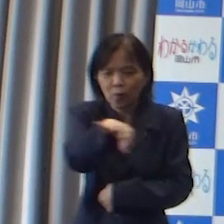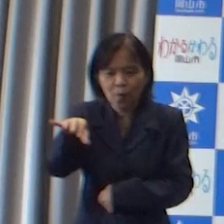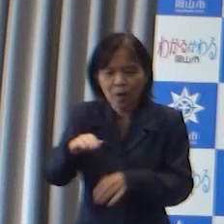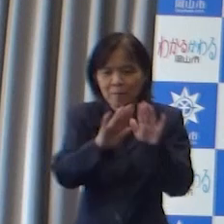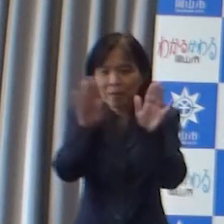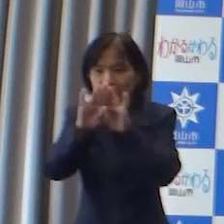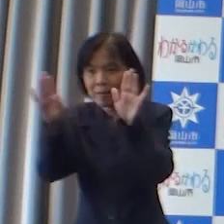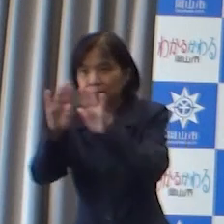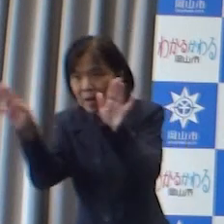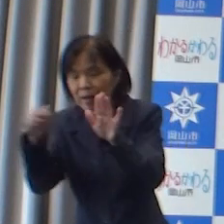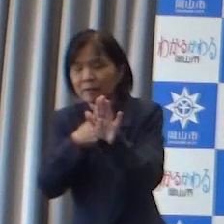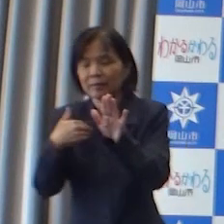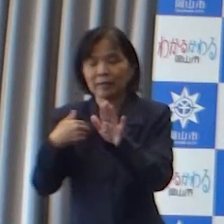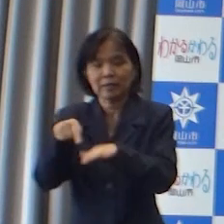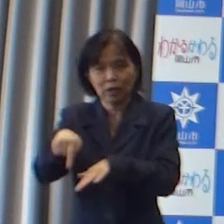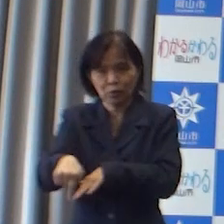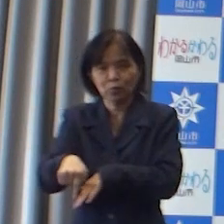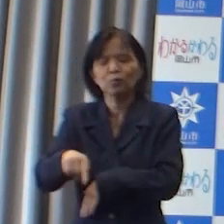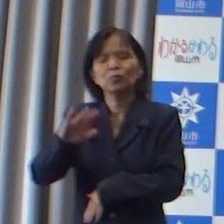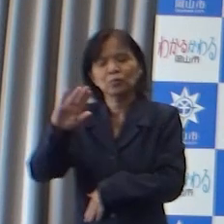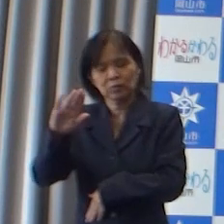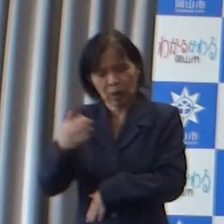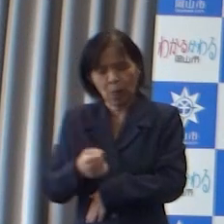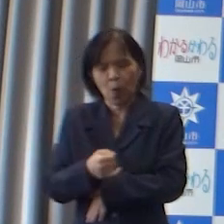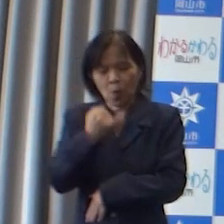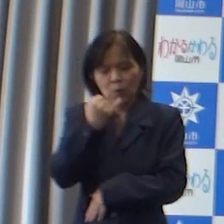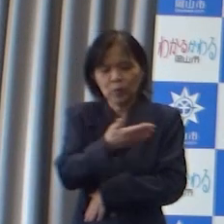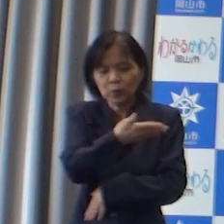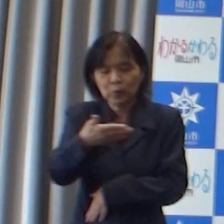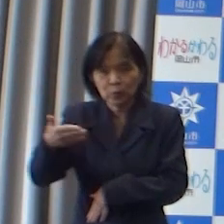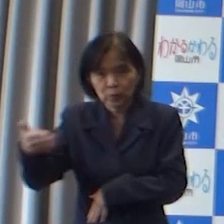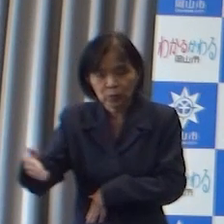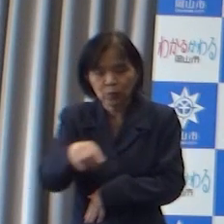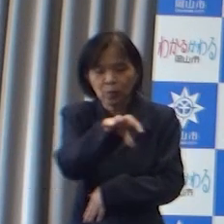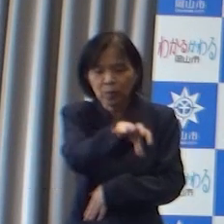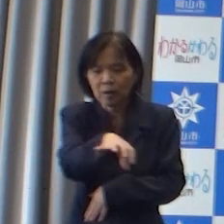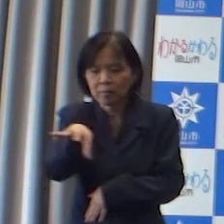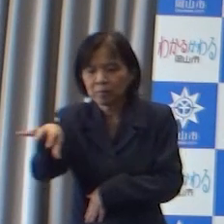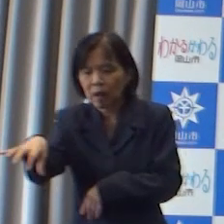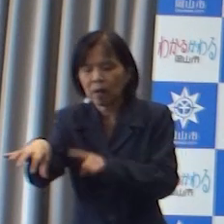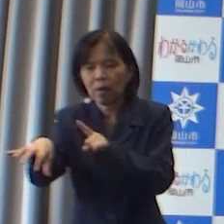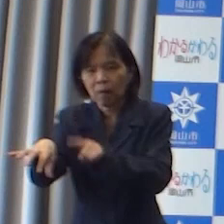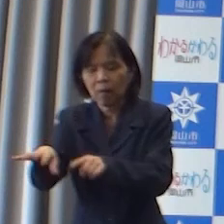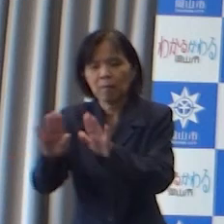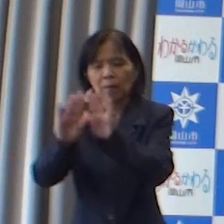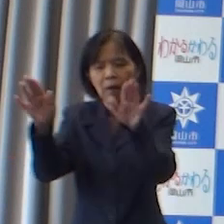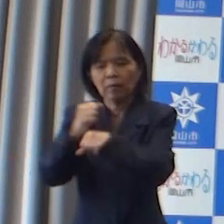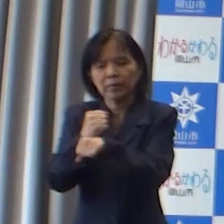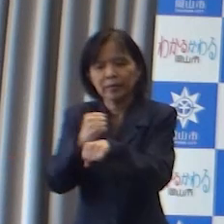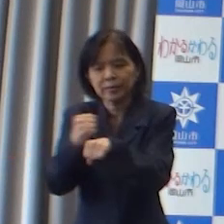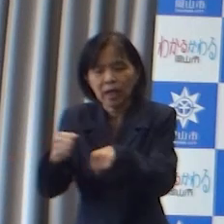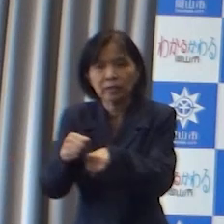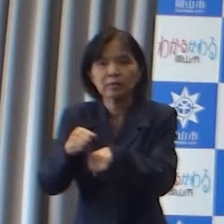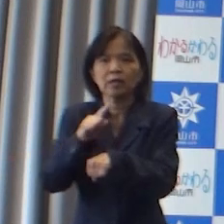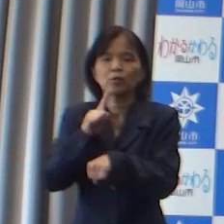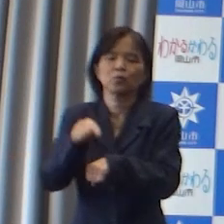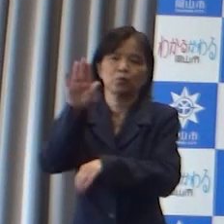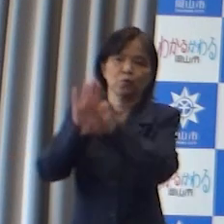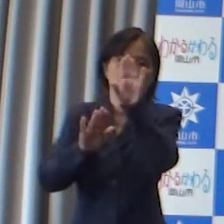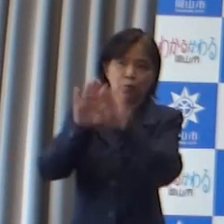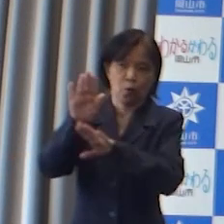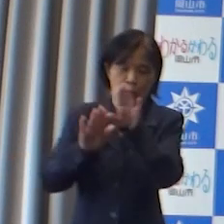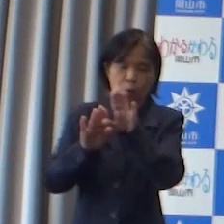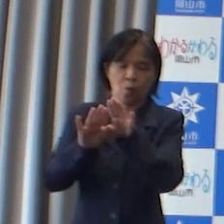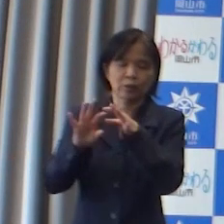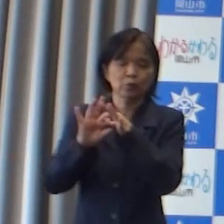で一番、まあ、遊泳的地の海水浴場が2つあって、そこがまあ開設できないっていう事態、